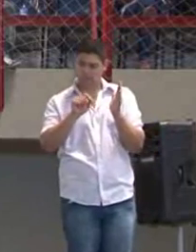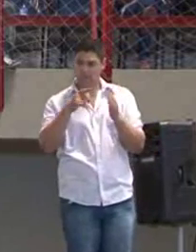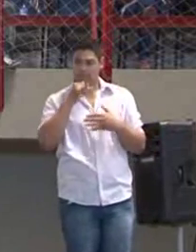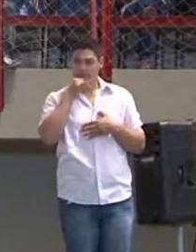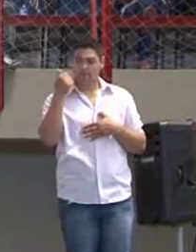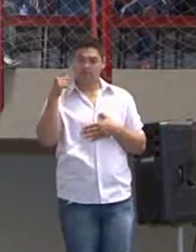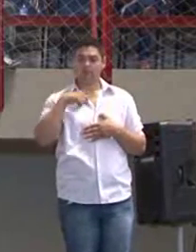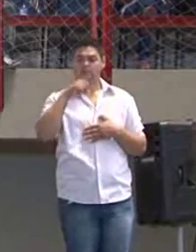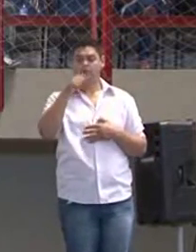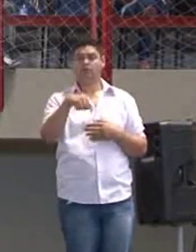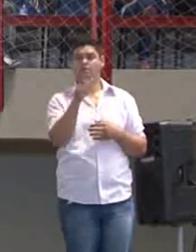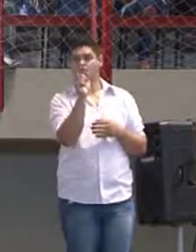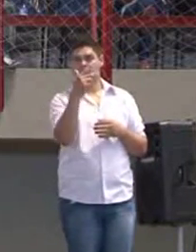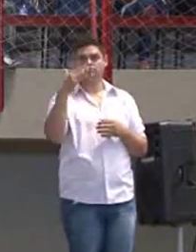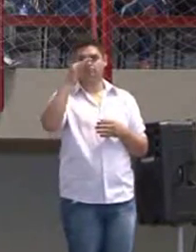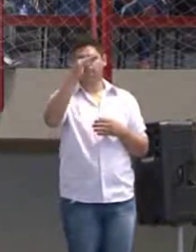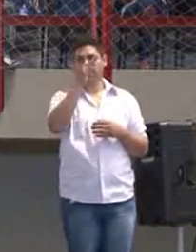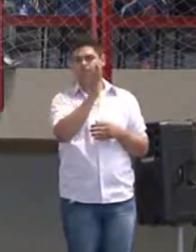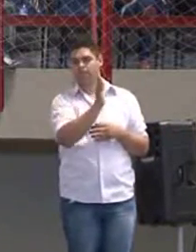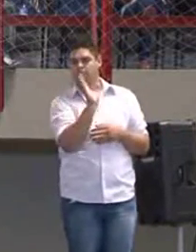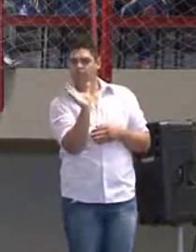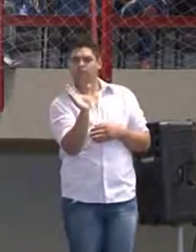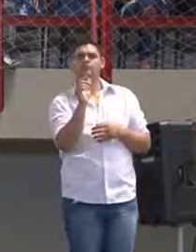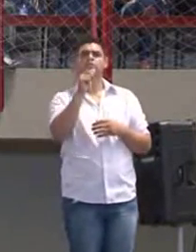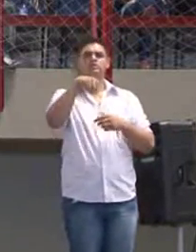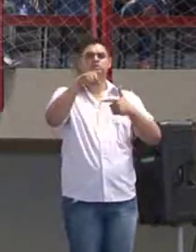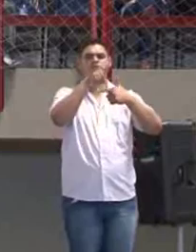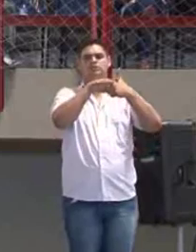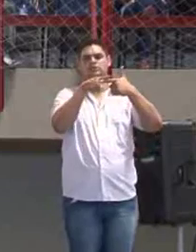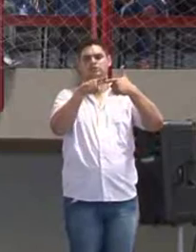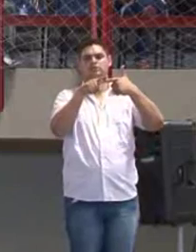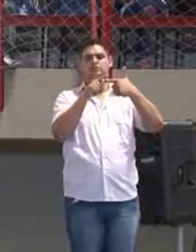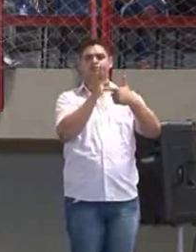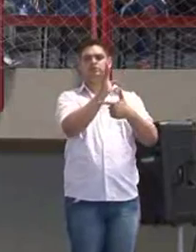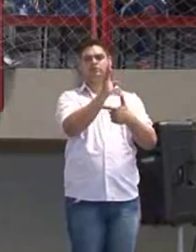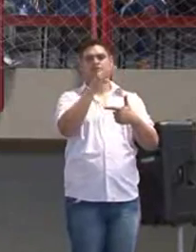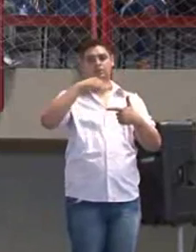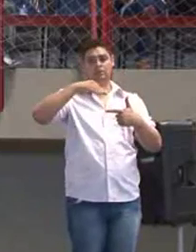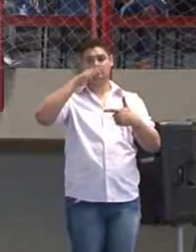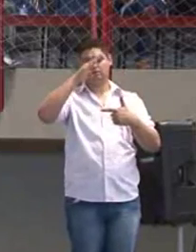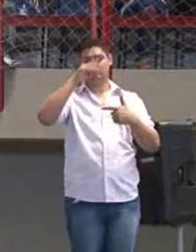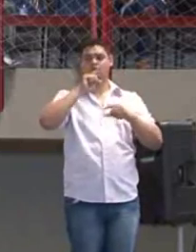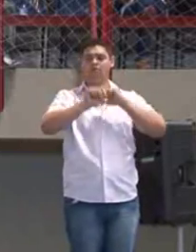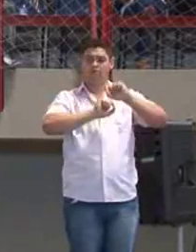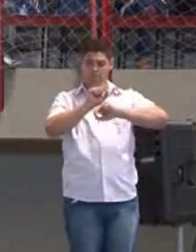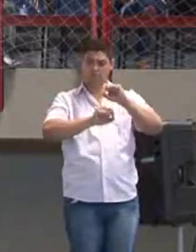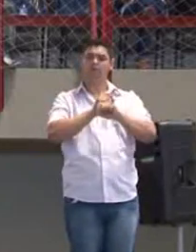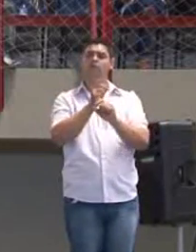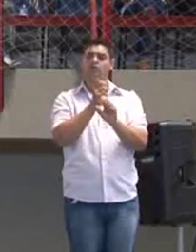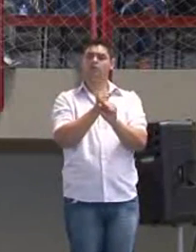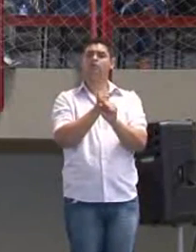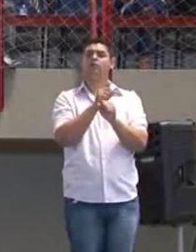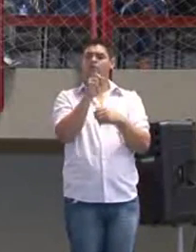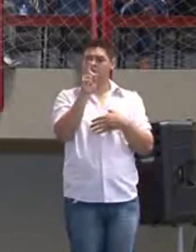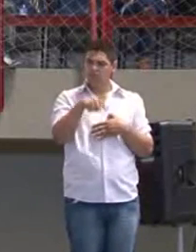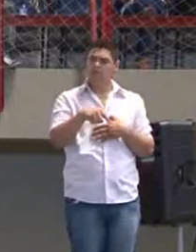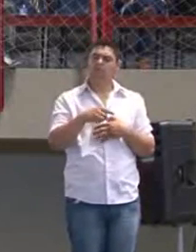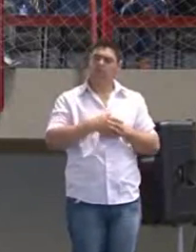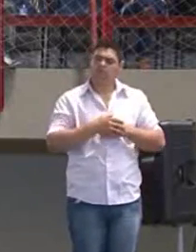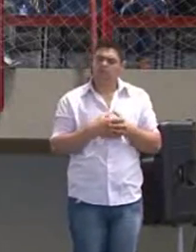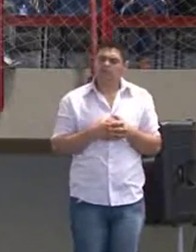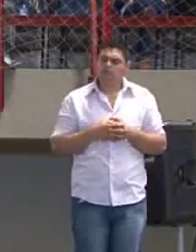você pegar um lado e dividir por outro lado, o resultado dessa divisão tem um nome,